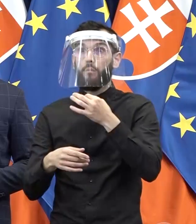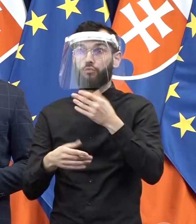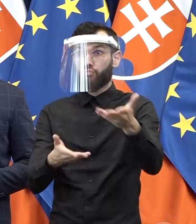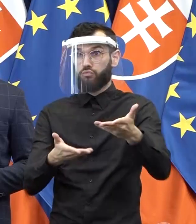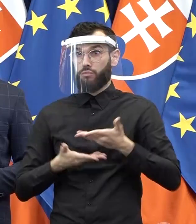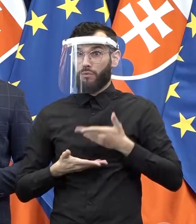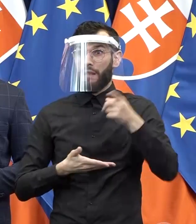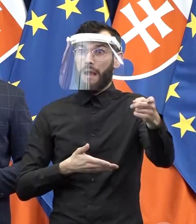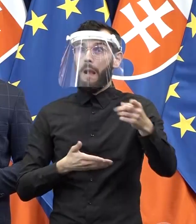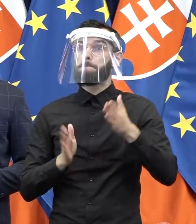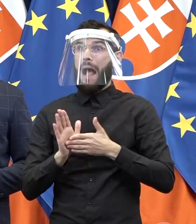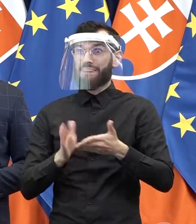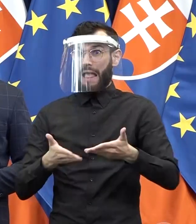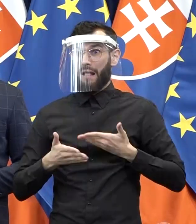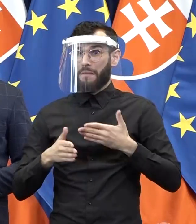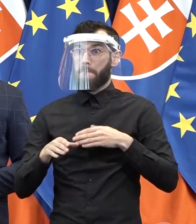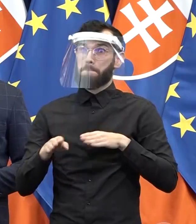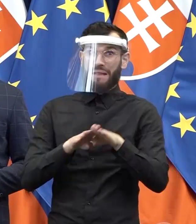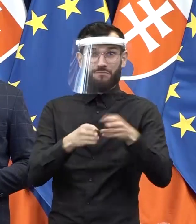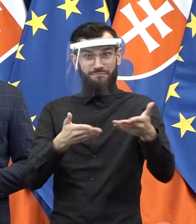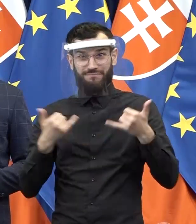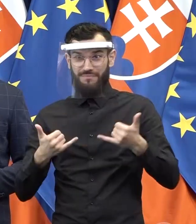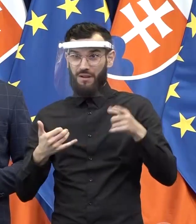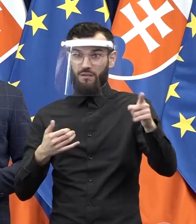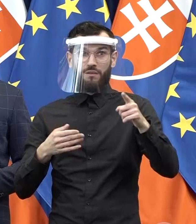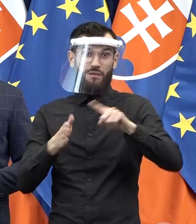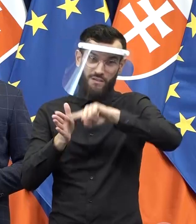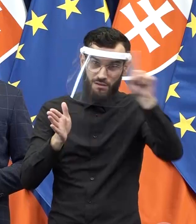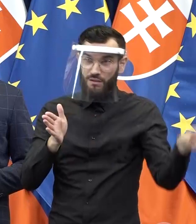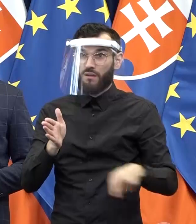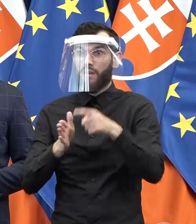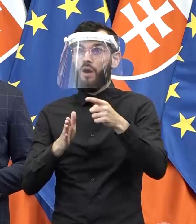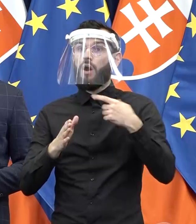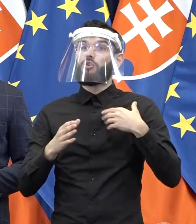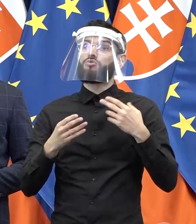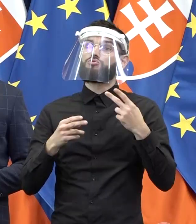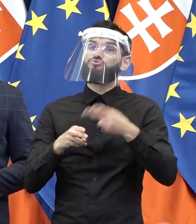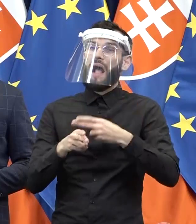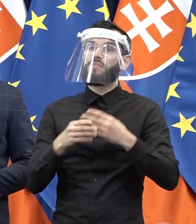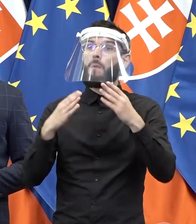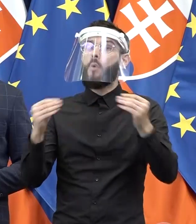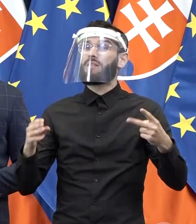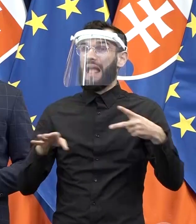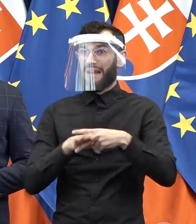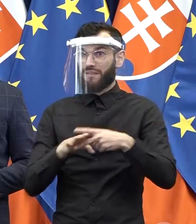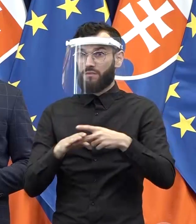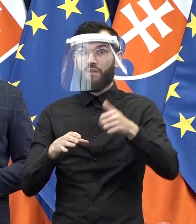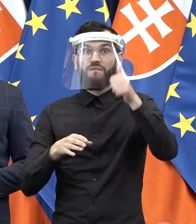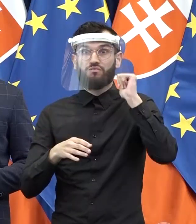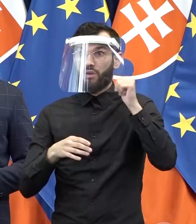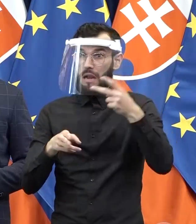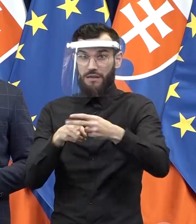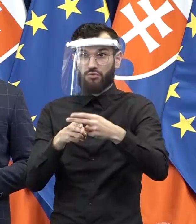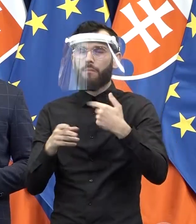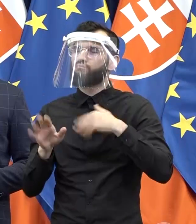vymenovaní. Prebrali sme si ministerstva. V nedelu sme strávili celý deň na štátnych hmotných rezervách a včera sme riešili tie najväčšie priority.